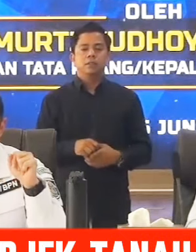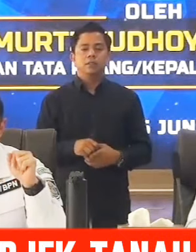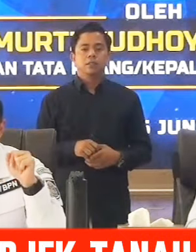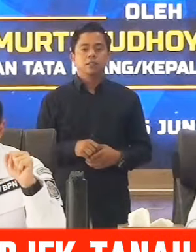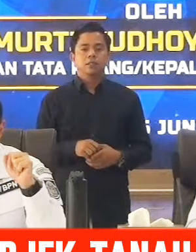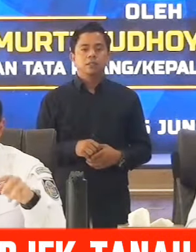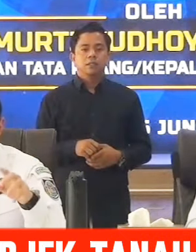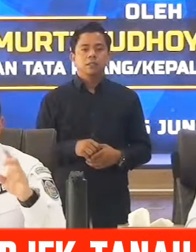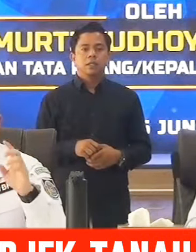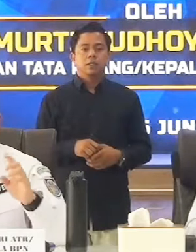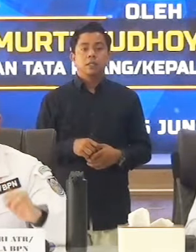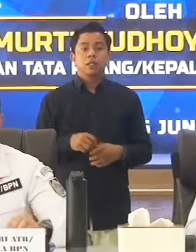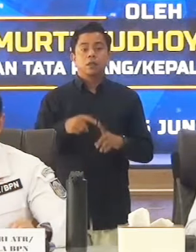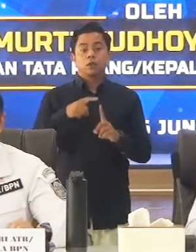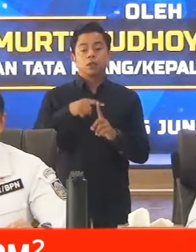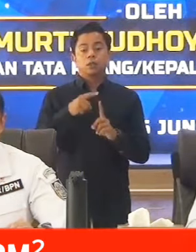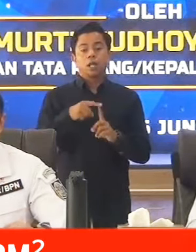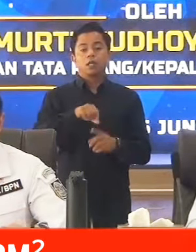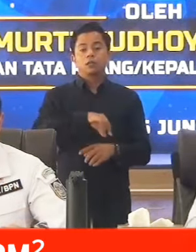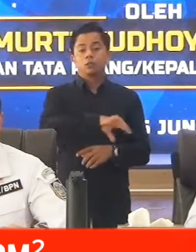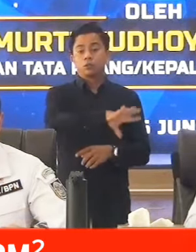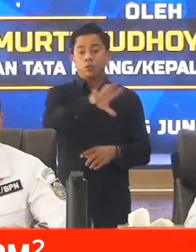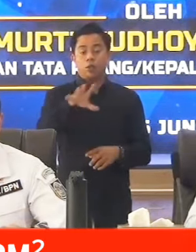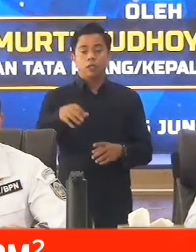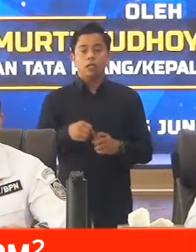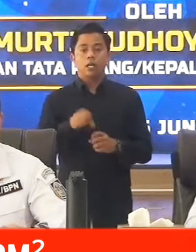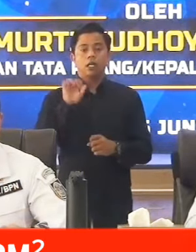Adapun total luas objek tanah yaitu